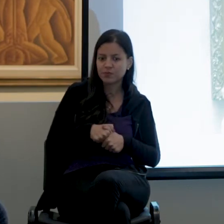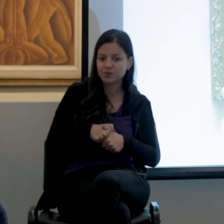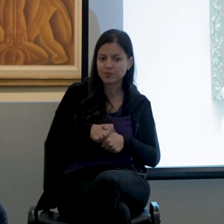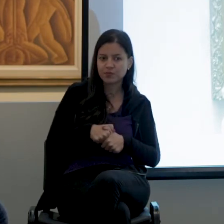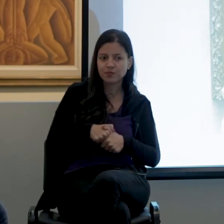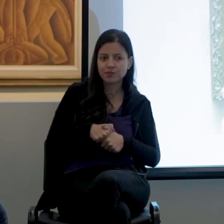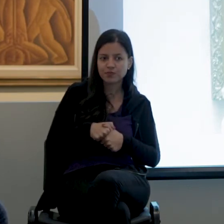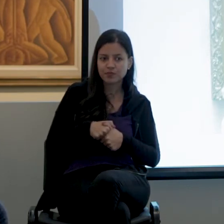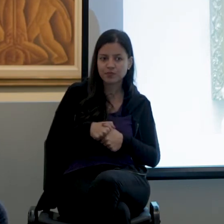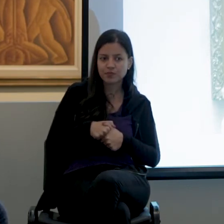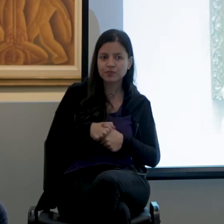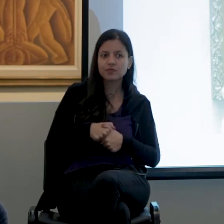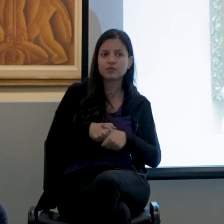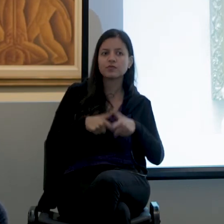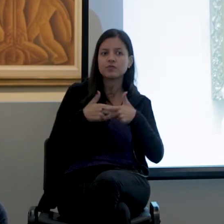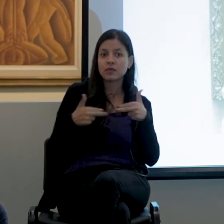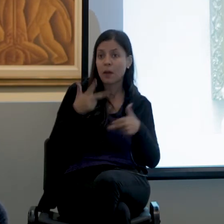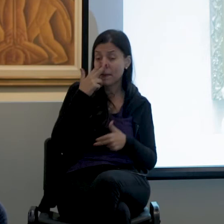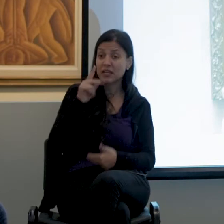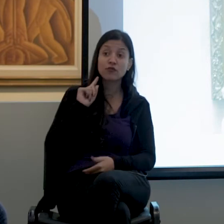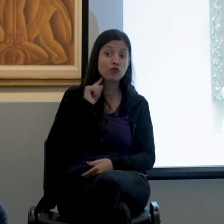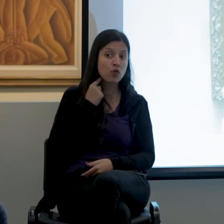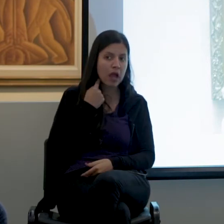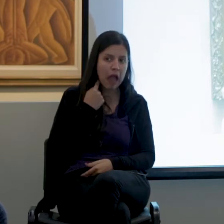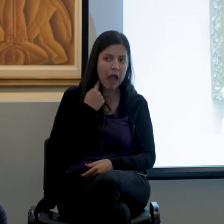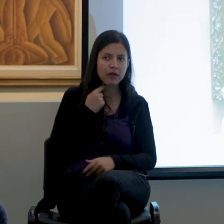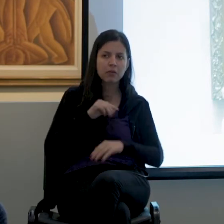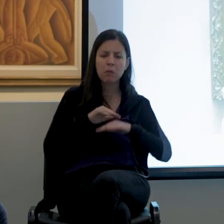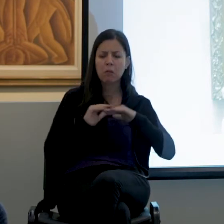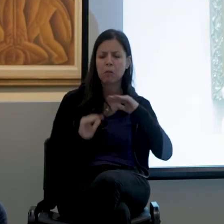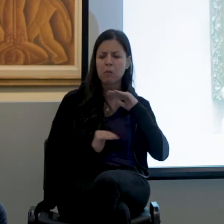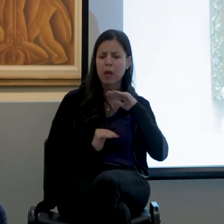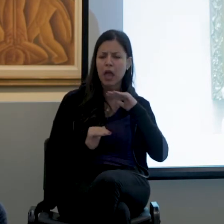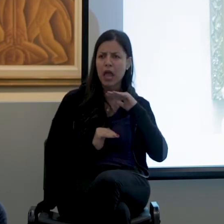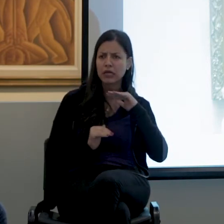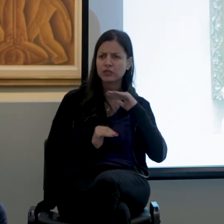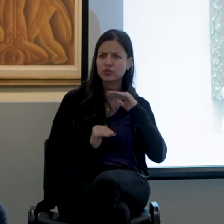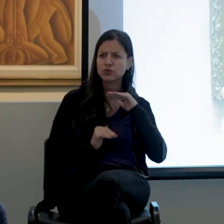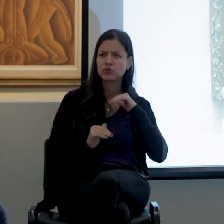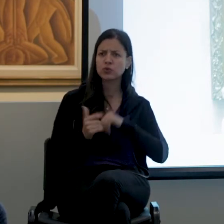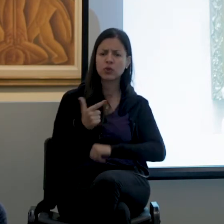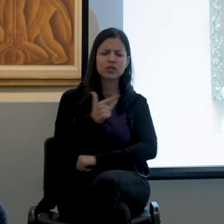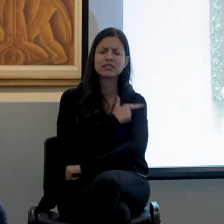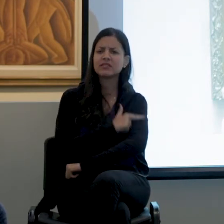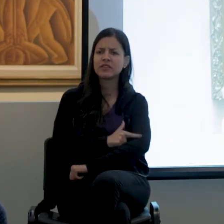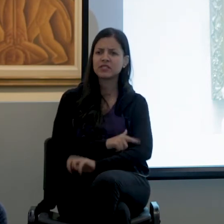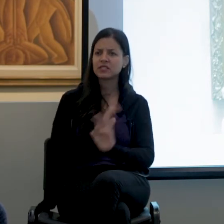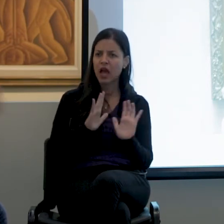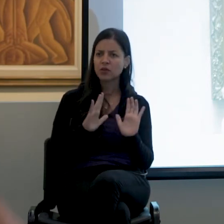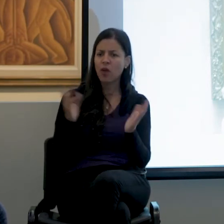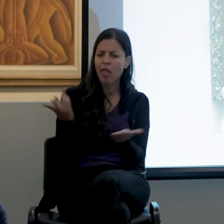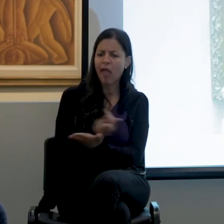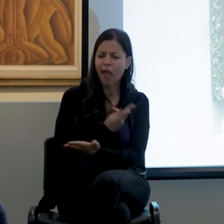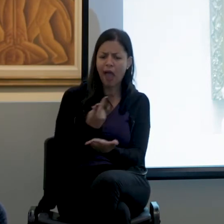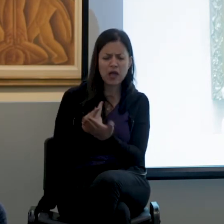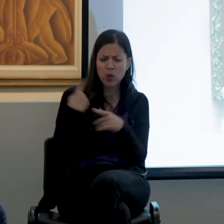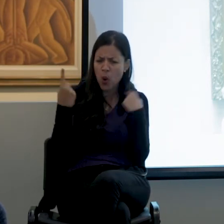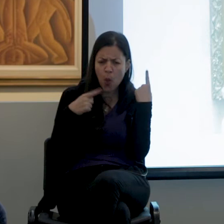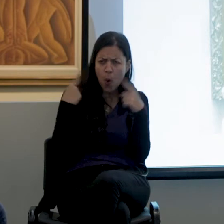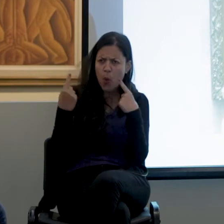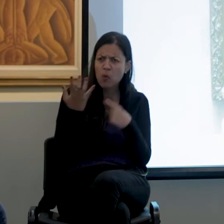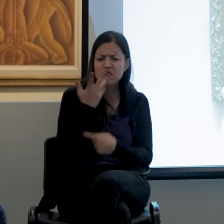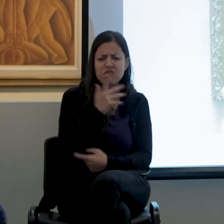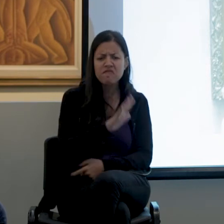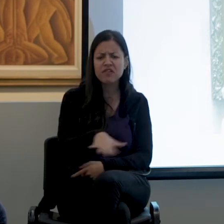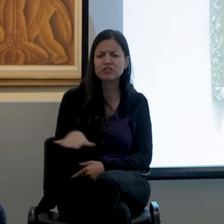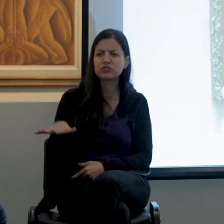não é? Aquilo que era considerado vulgar, baixo, incivilizado, errado, louco,